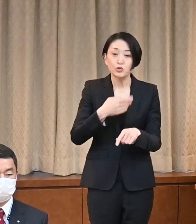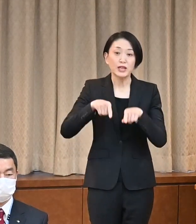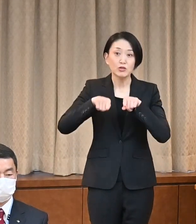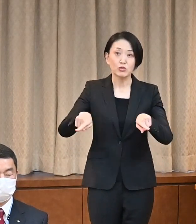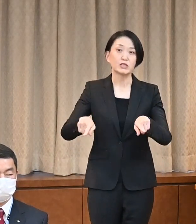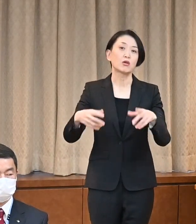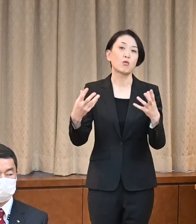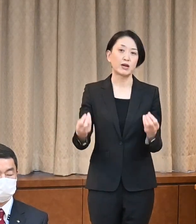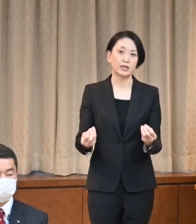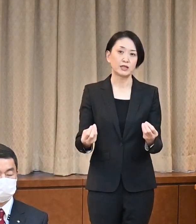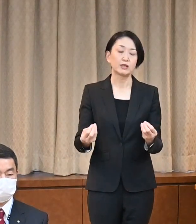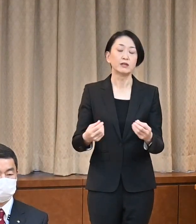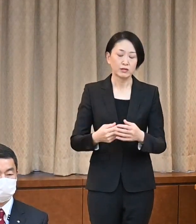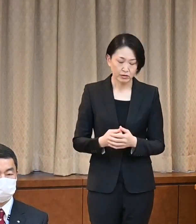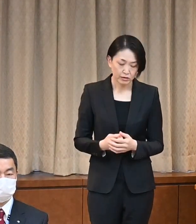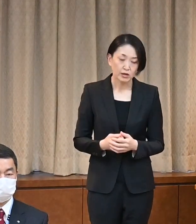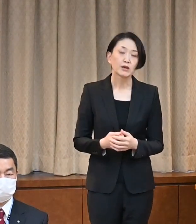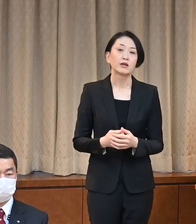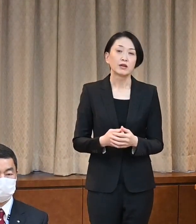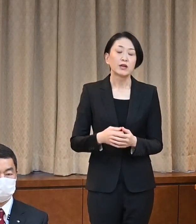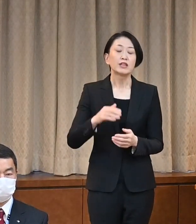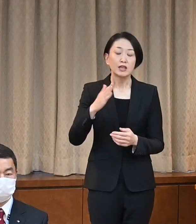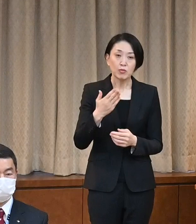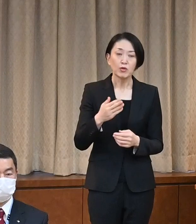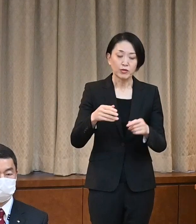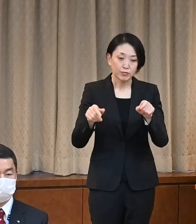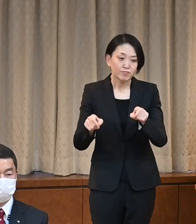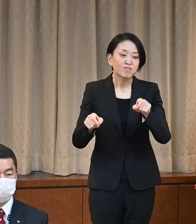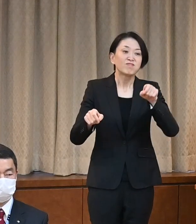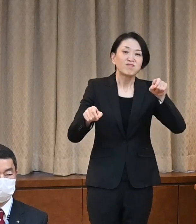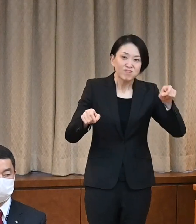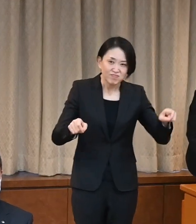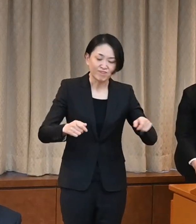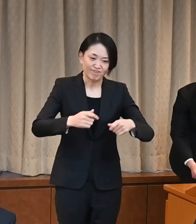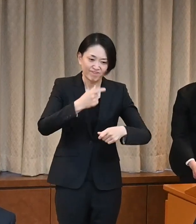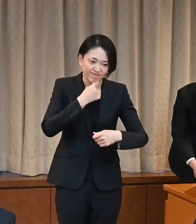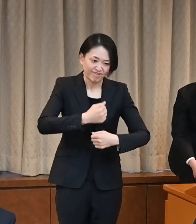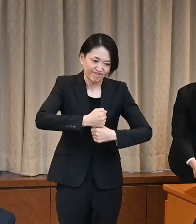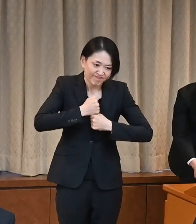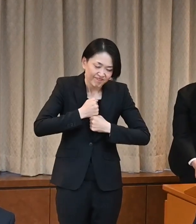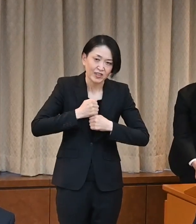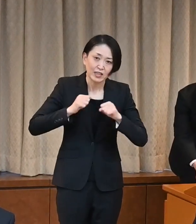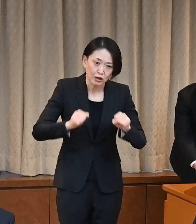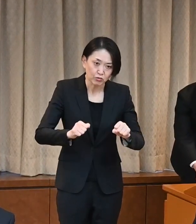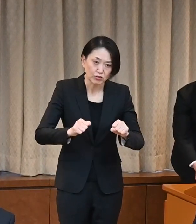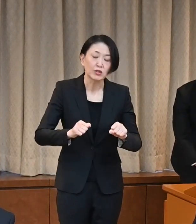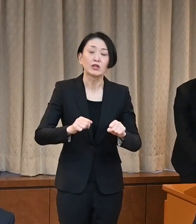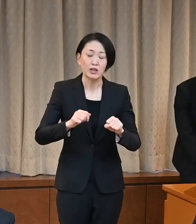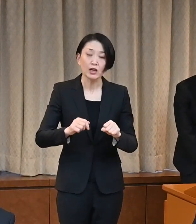される、などリバウンド対策も示されました。ただ